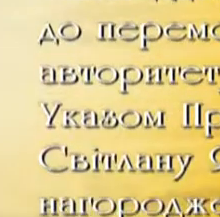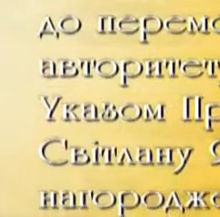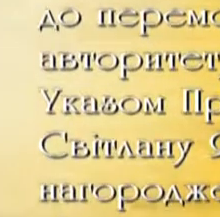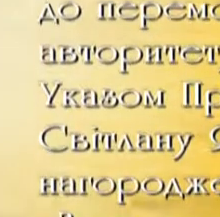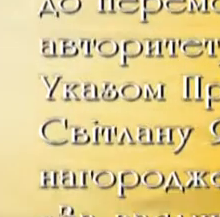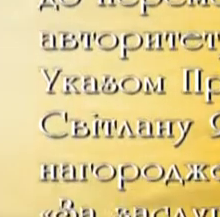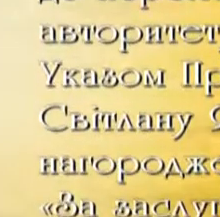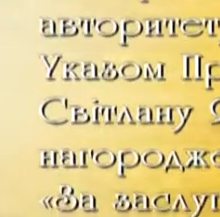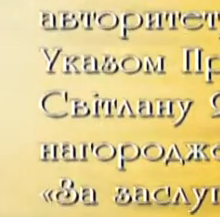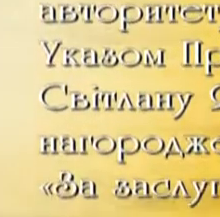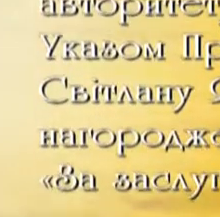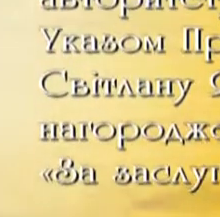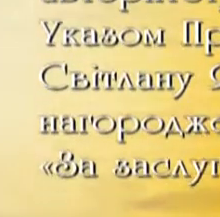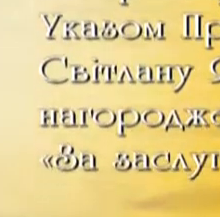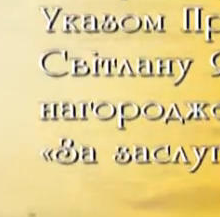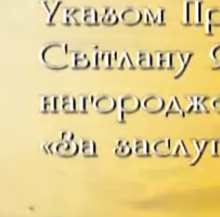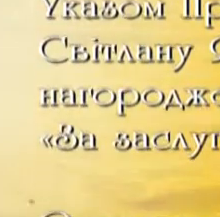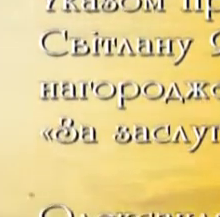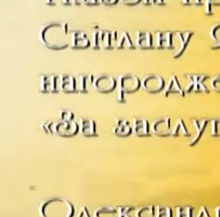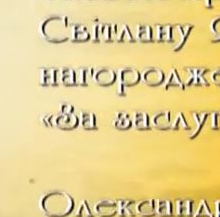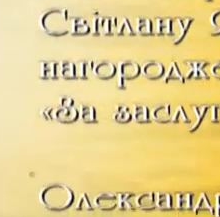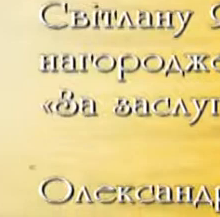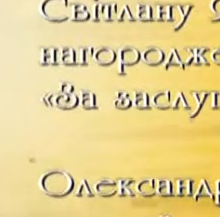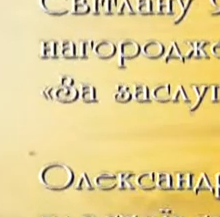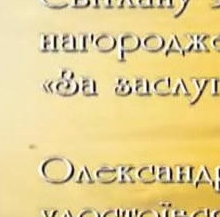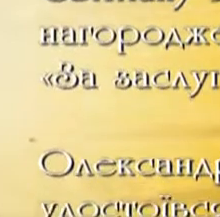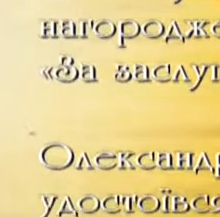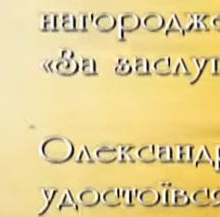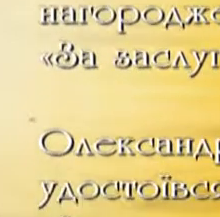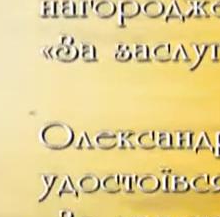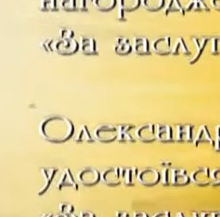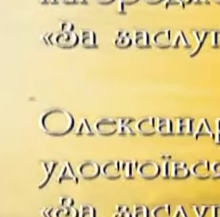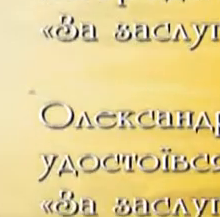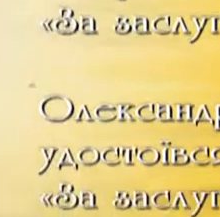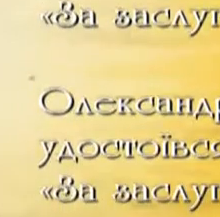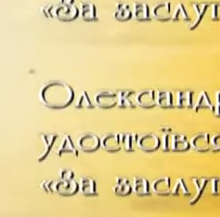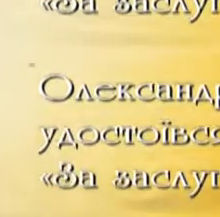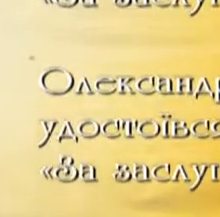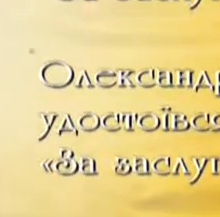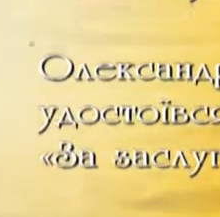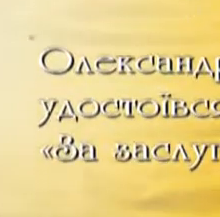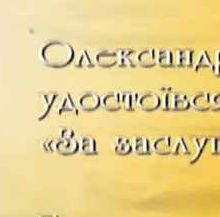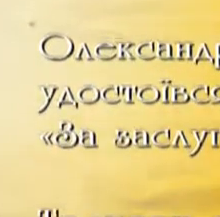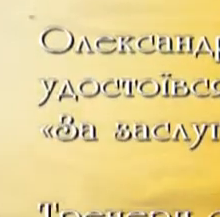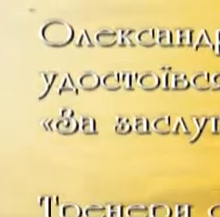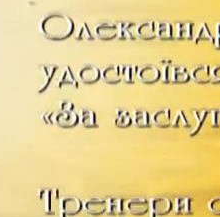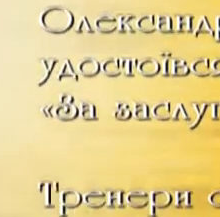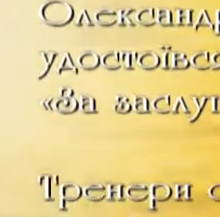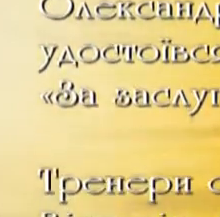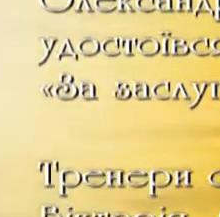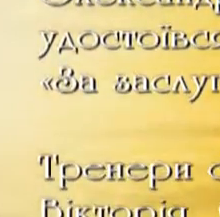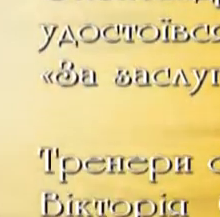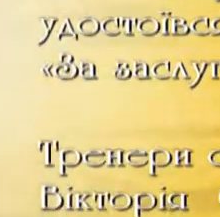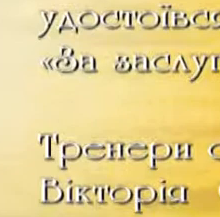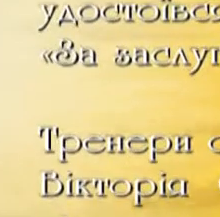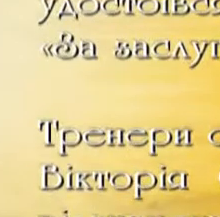держави указом президента України Світлану Яценко нагороджено орденом «За заслуги 3-го ступеня». Олександр